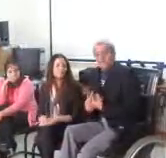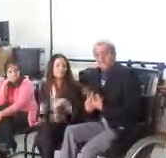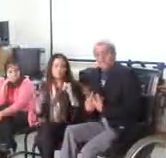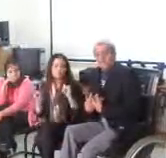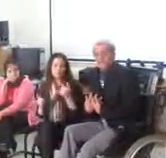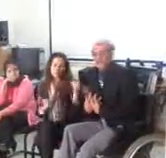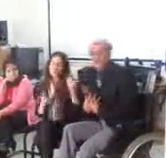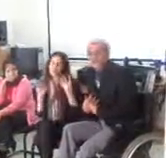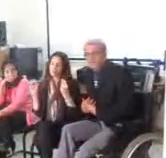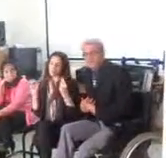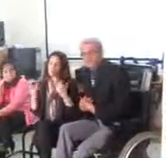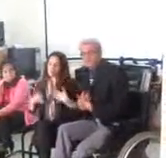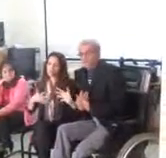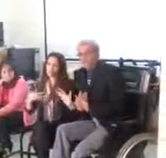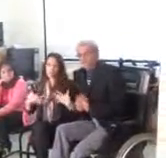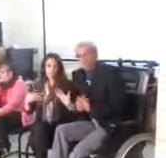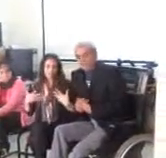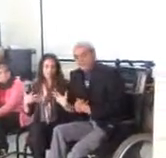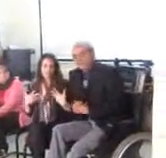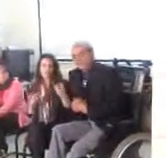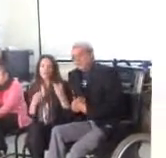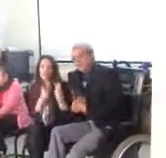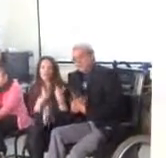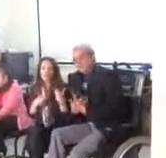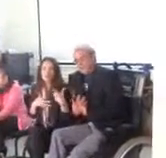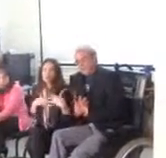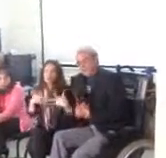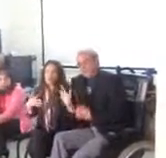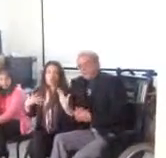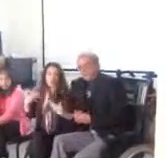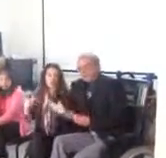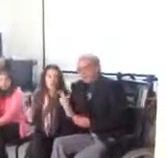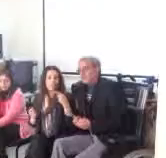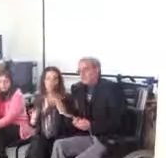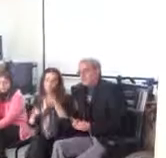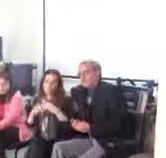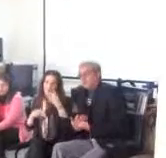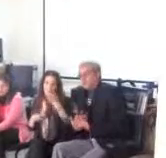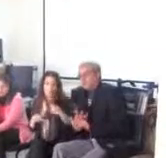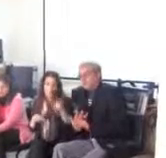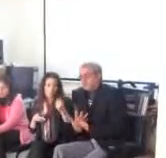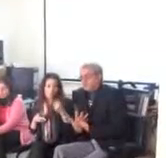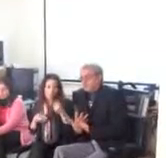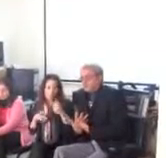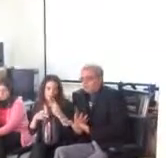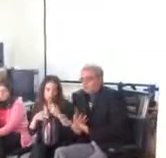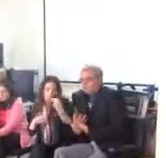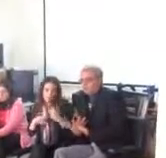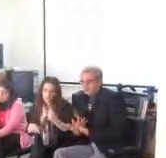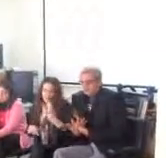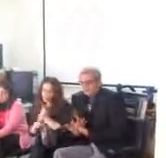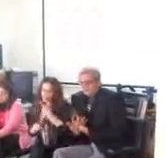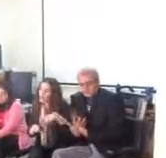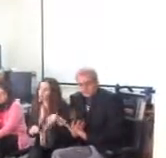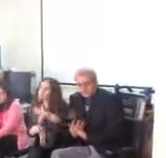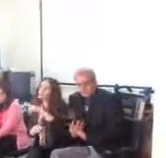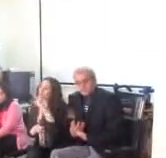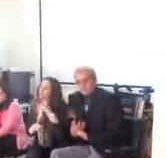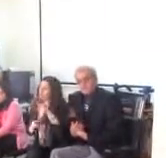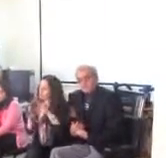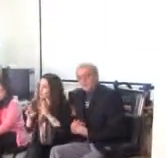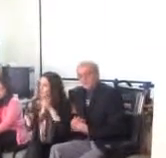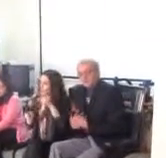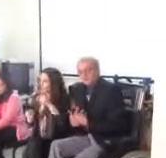صحيح انا كثير مبسوط وكثير يعني منفعل بهذا البرنامج، وان شاء الله انه هاي